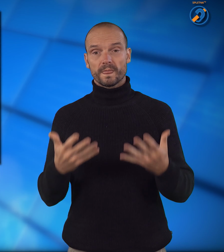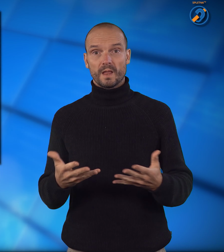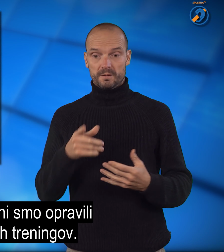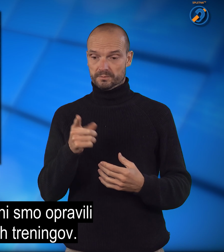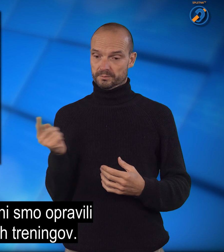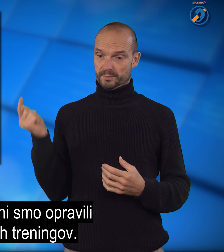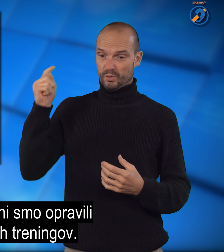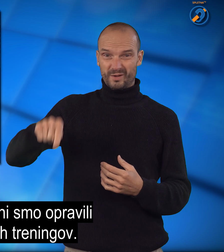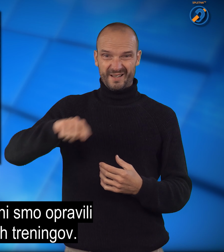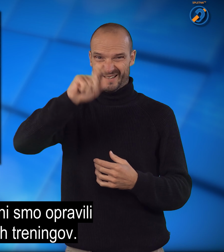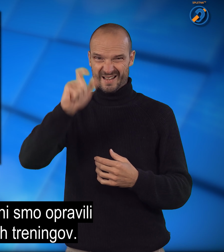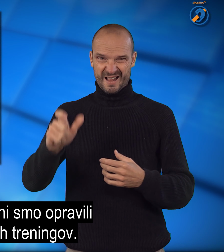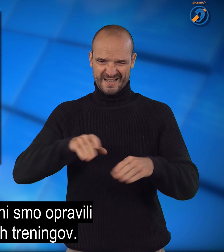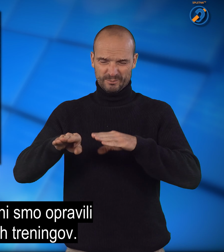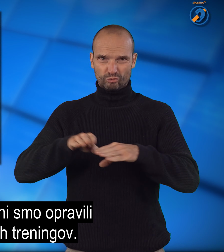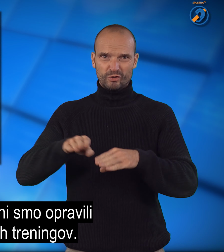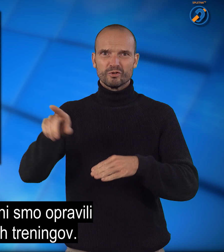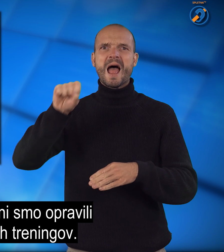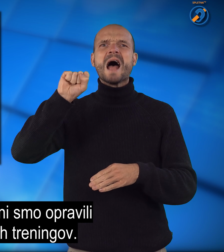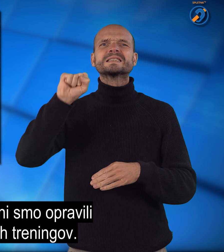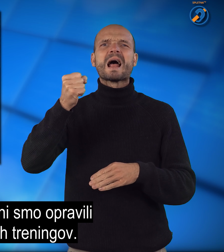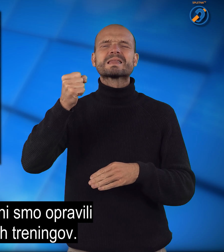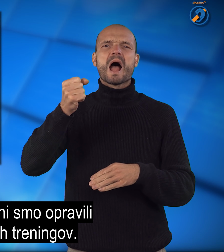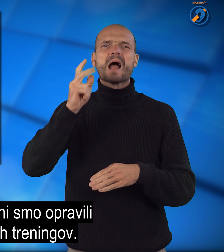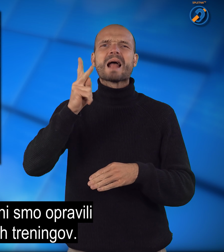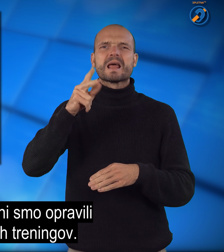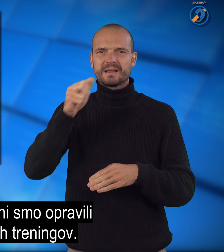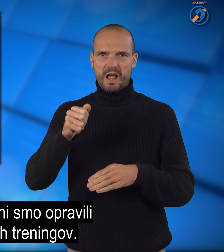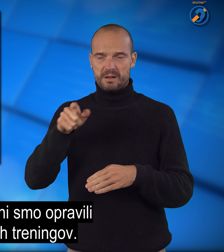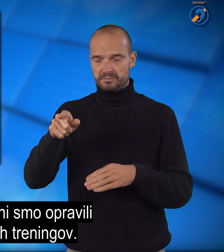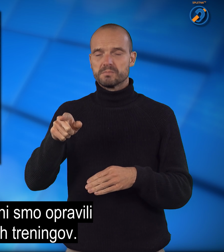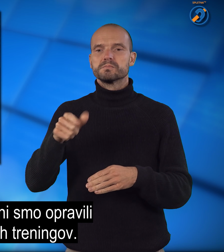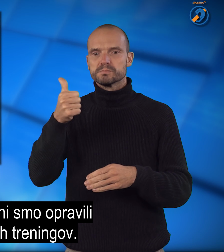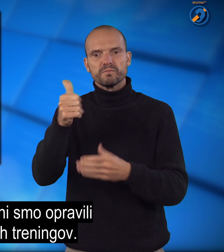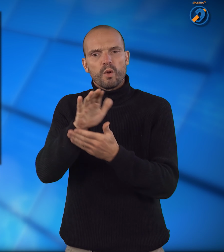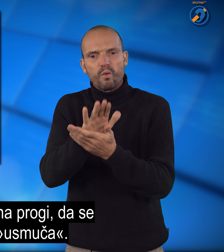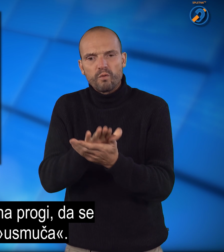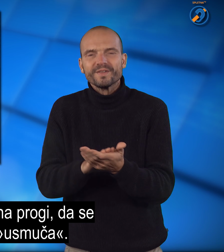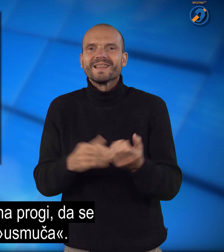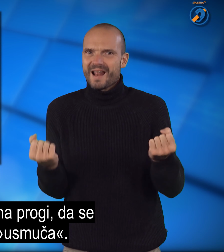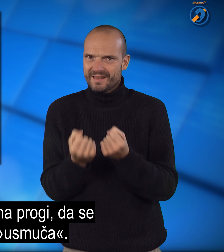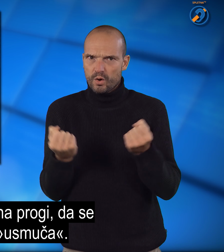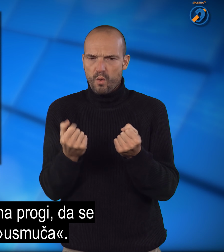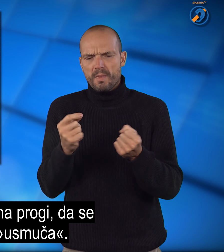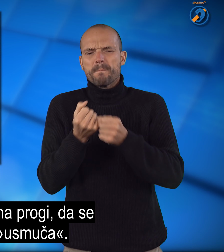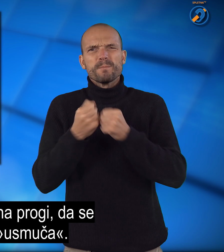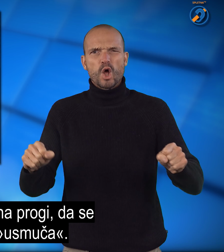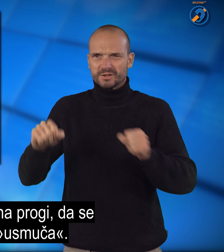Po prihodu v Santa Catarino smo opravili nekaj uvodnih treningov, nekaj na prosto, nekaj med progo, da se je